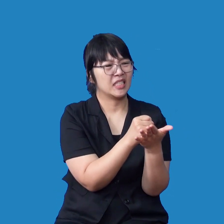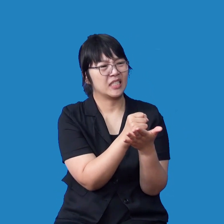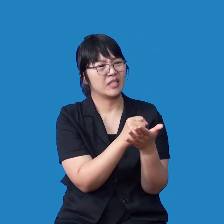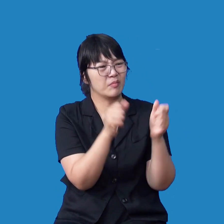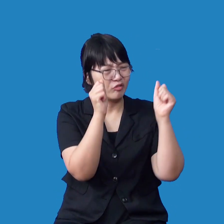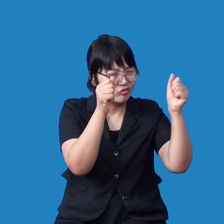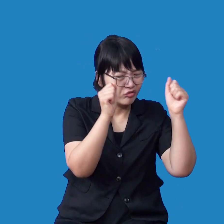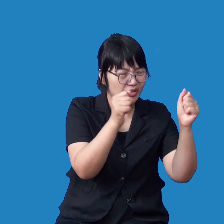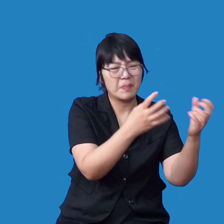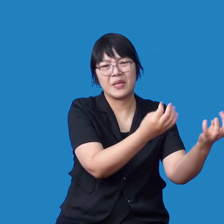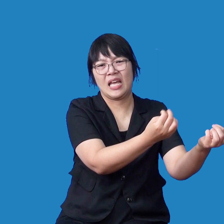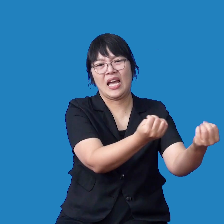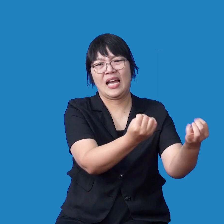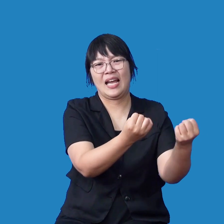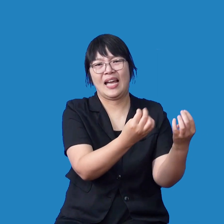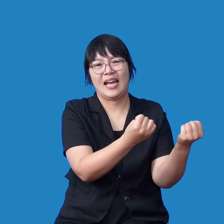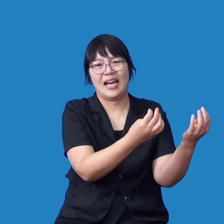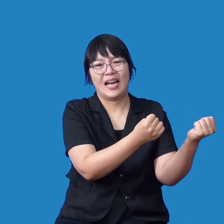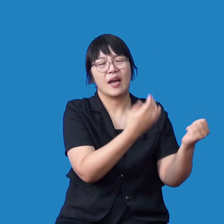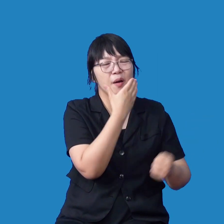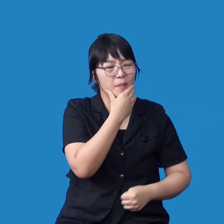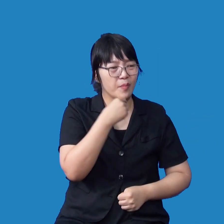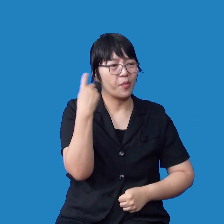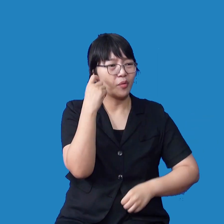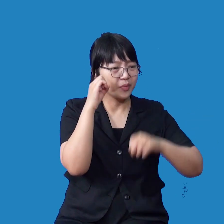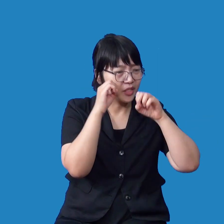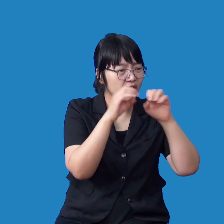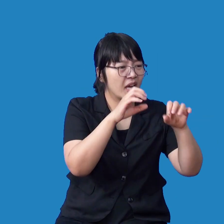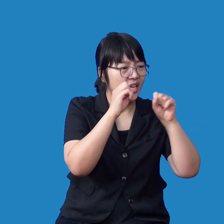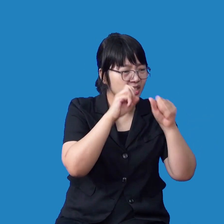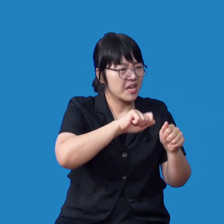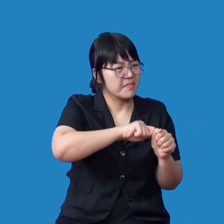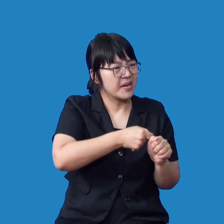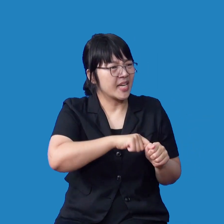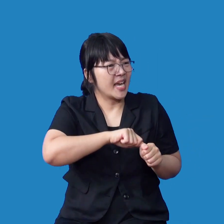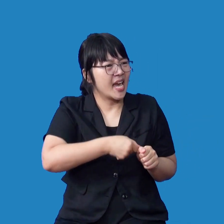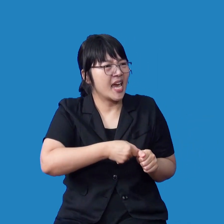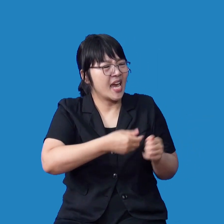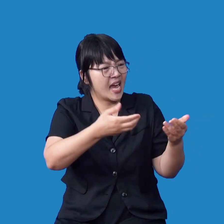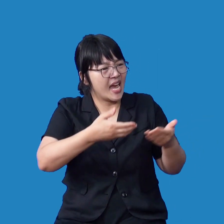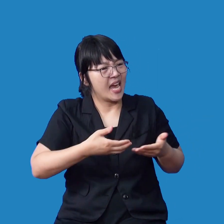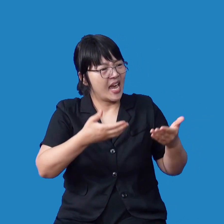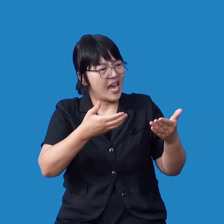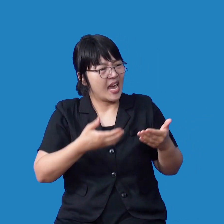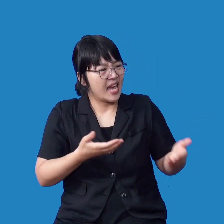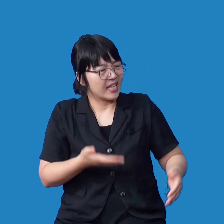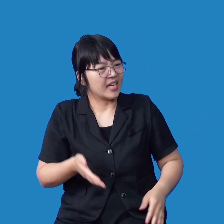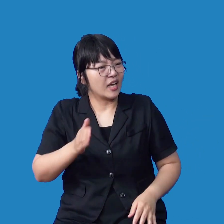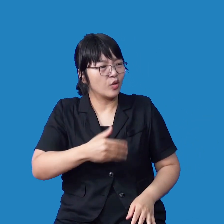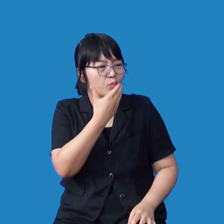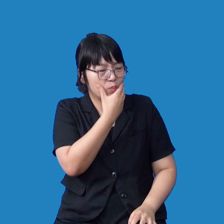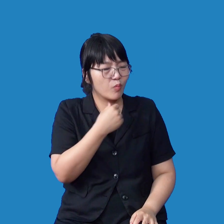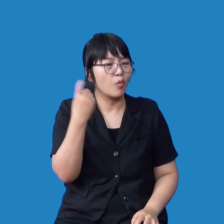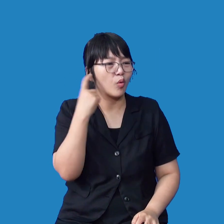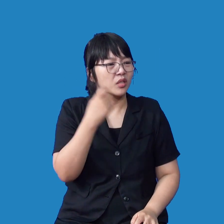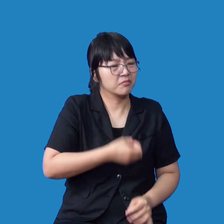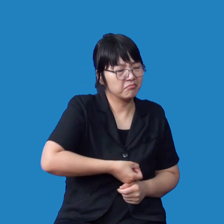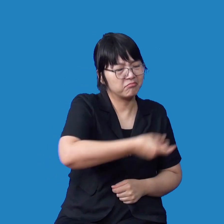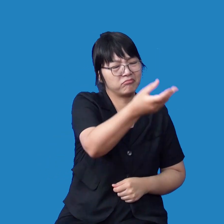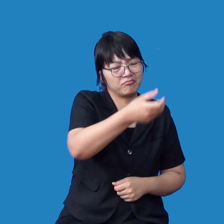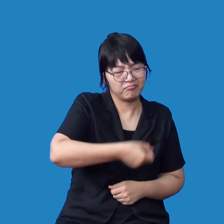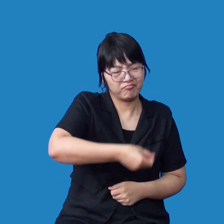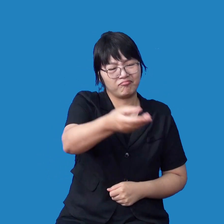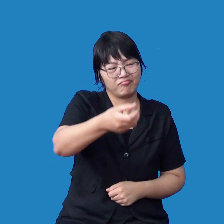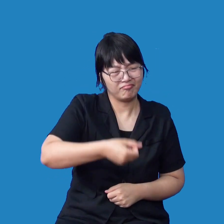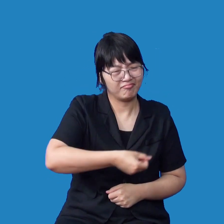수많은 박해를 받으면서 제주 땅에 복음의 씨앗을 그분이 뿌렸던 것입니다. 우리 이번